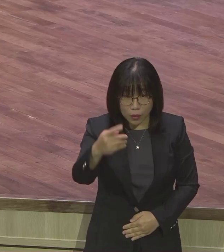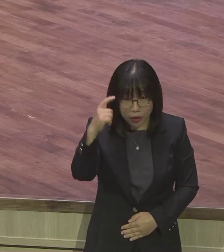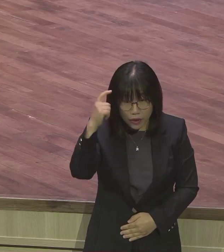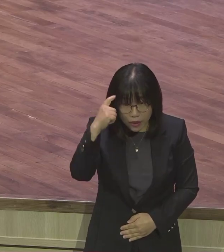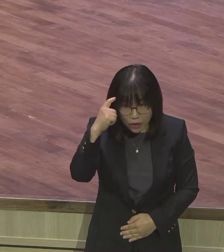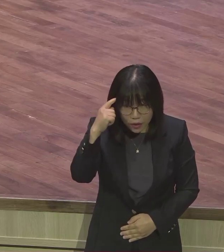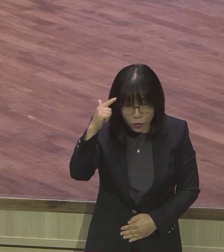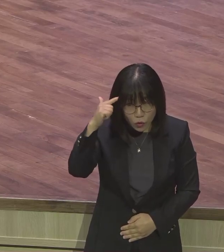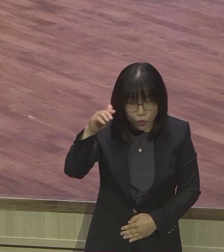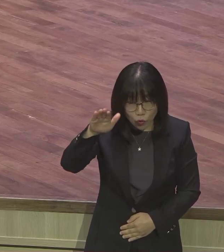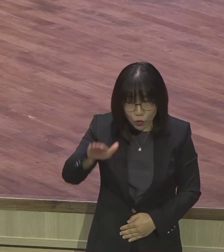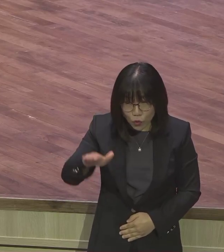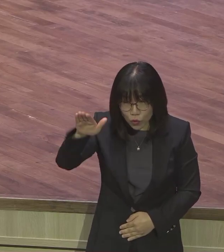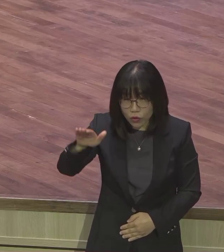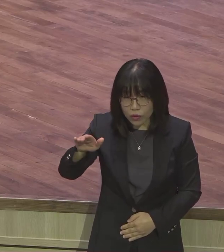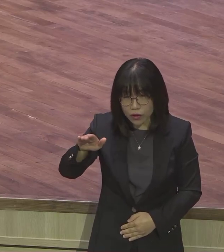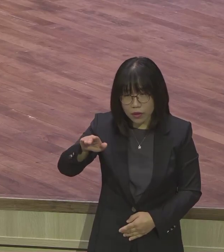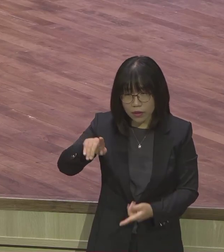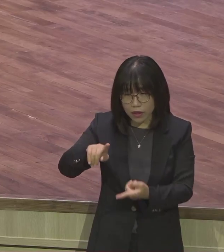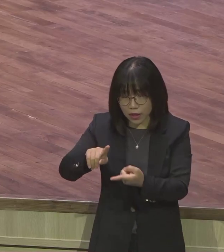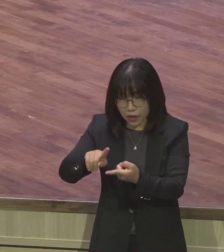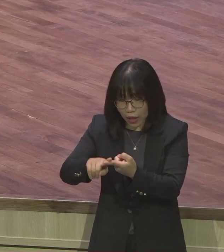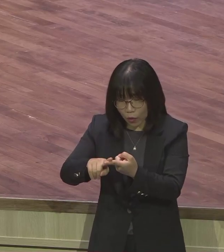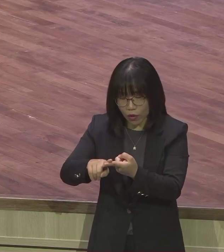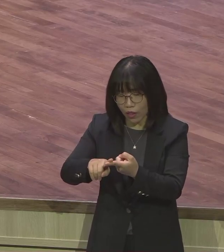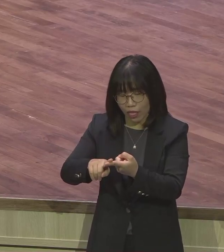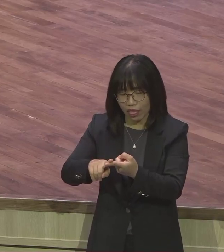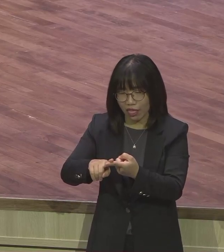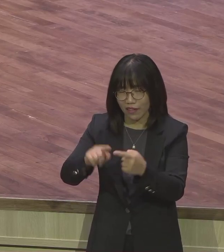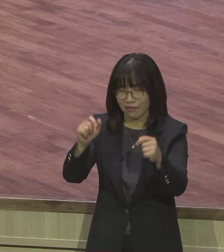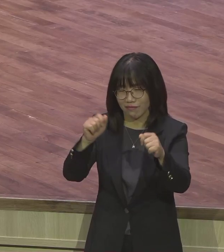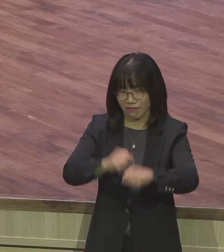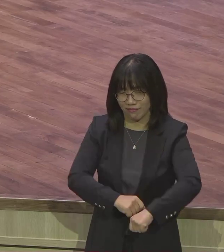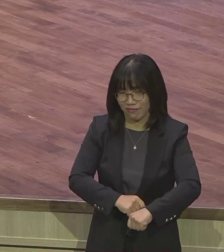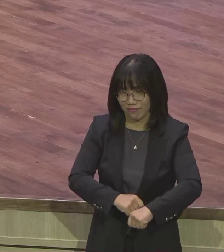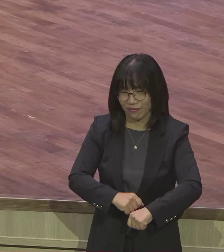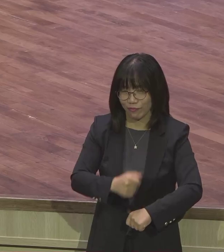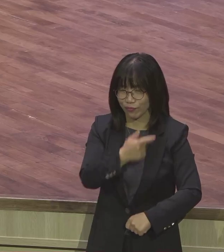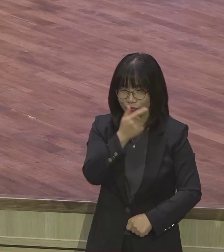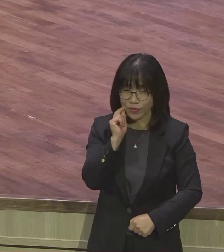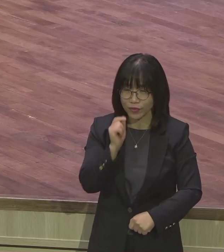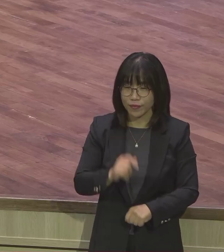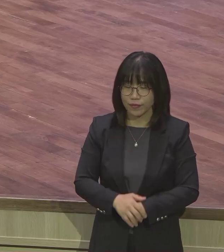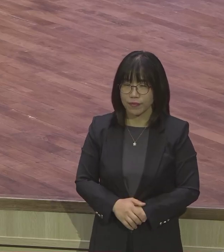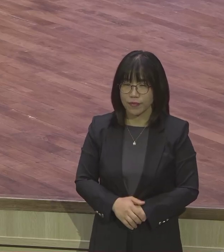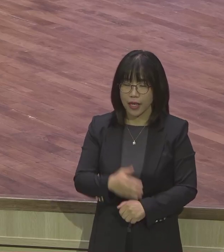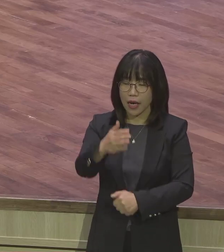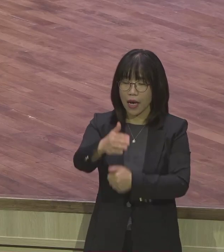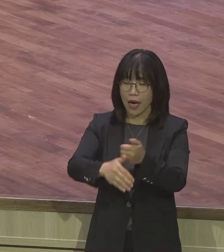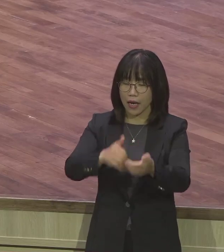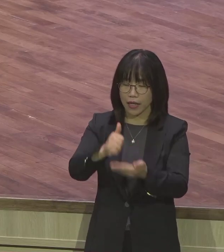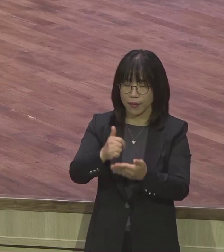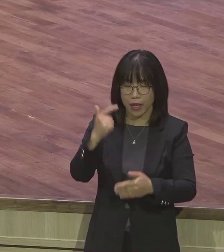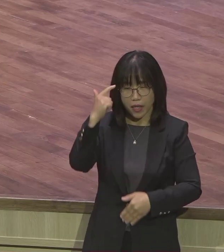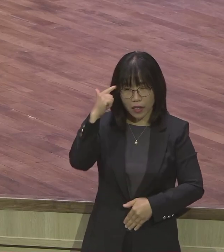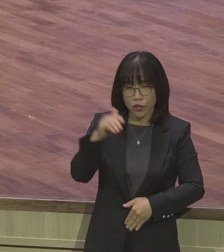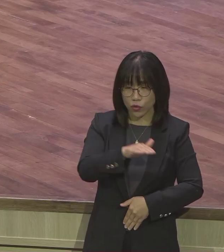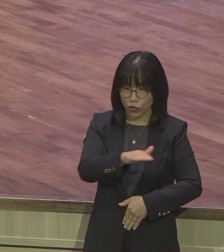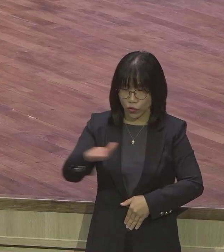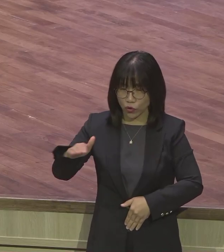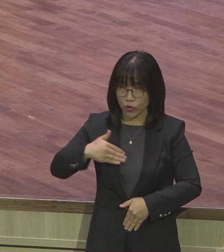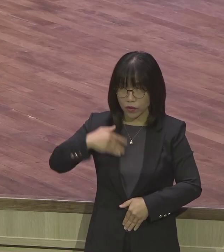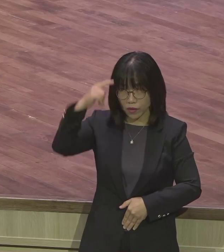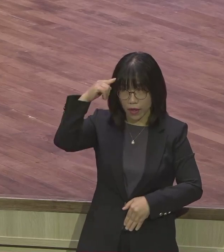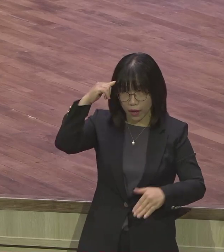뻔하지 않습니까? 그렇게 살아가지고 세계복음 하겠어요? 자, 하나님의 수준이 내 기준이 되고,